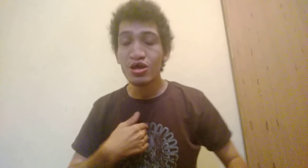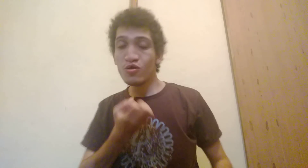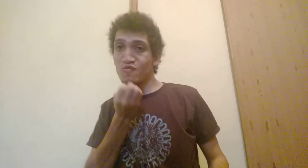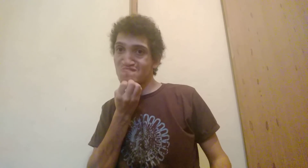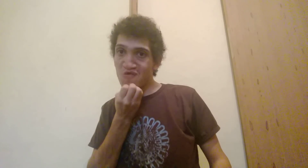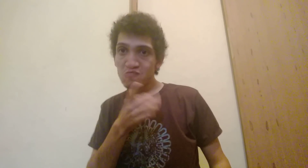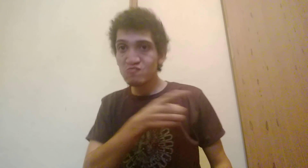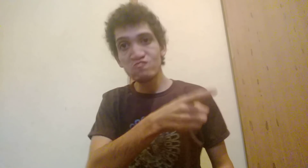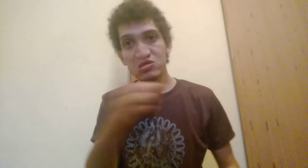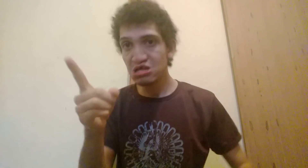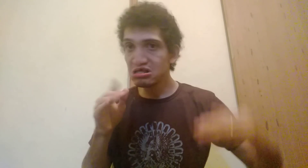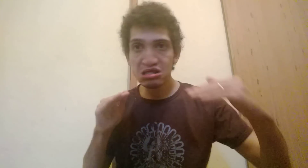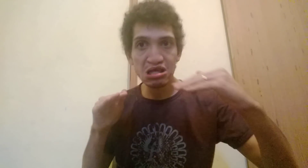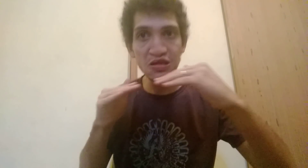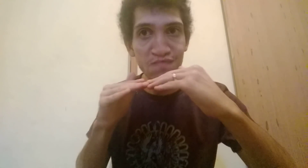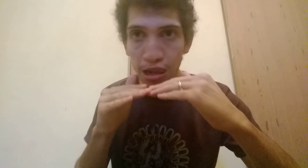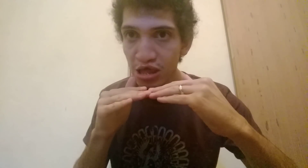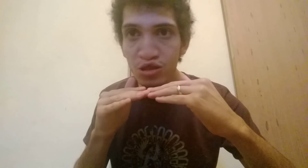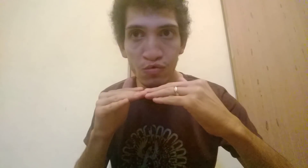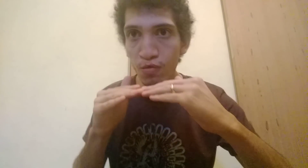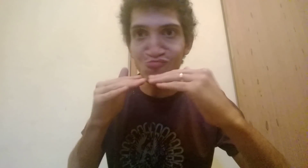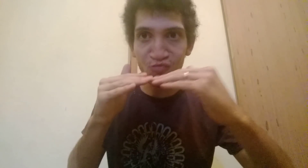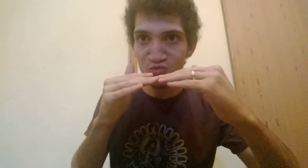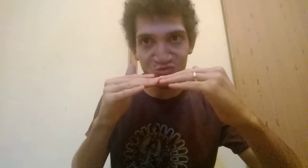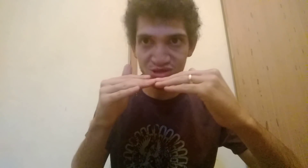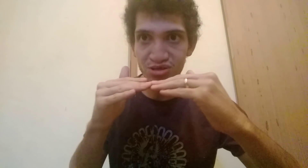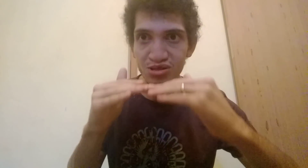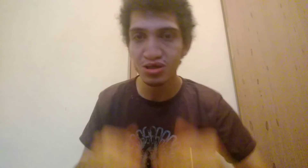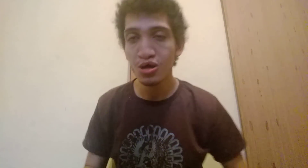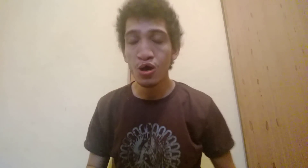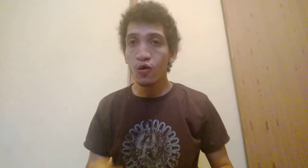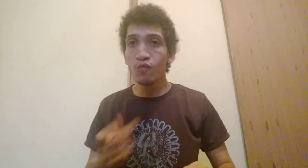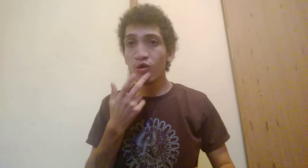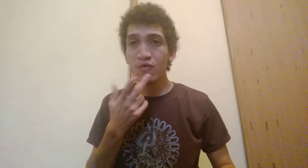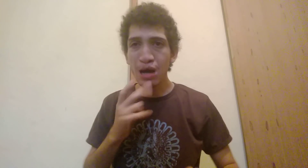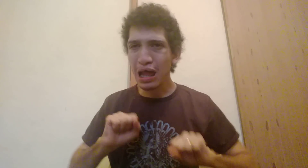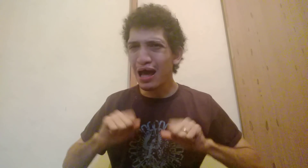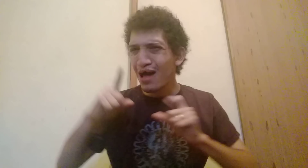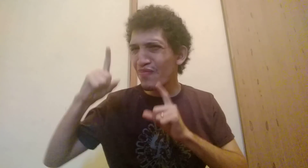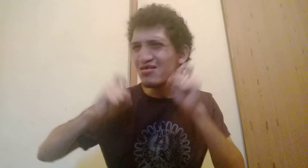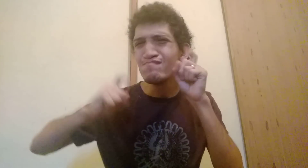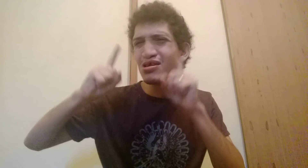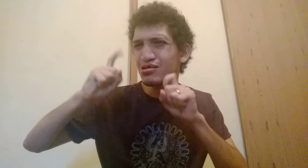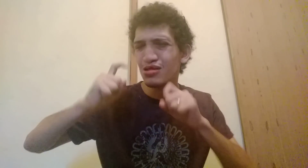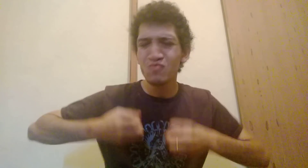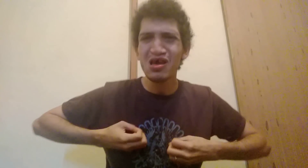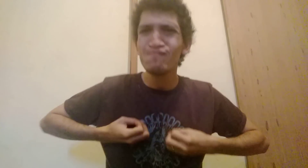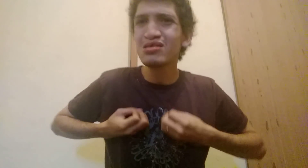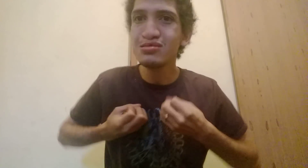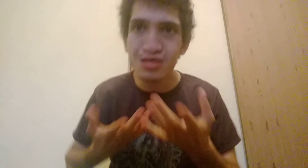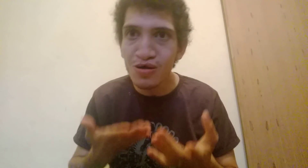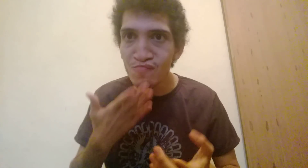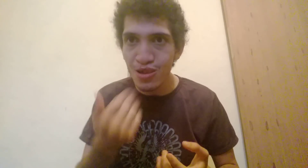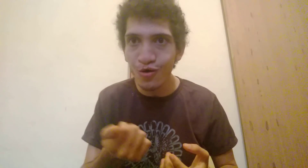Eu vou com vocês. Equivalente. Eu vou com vocês. Ou posso falar da expressão. Expressando melhor.